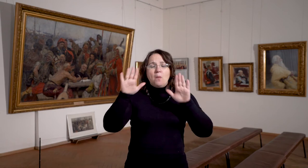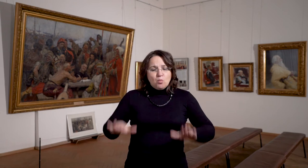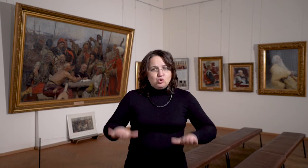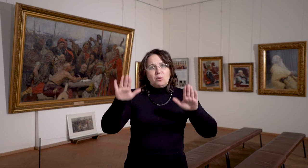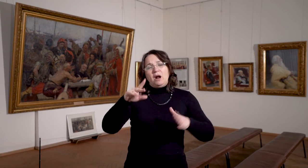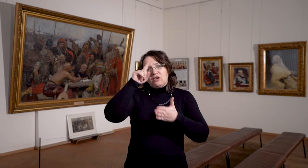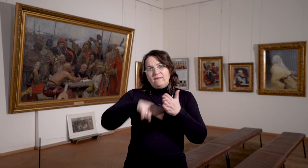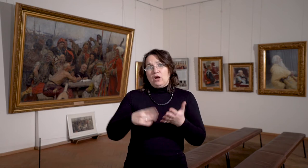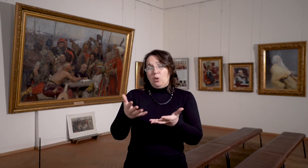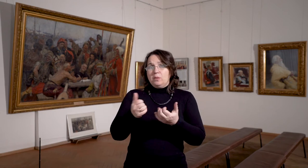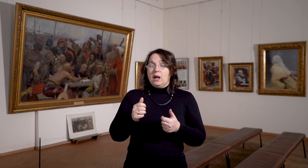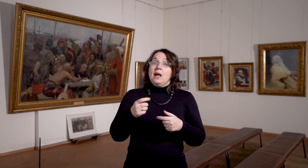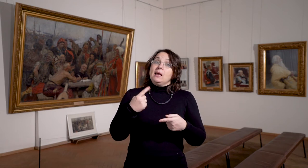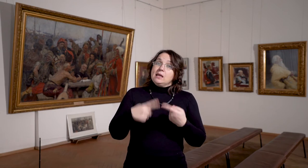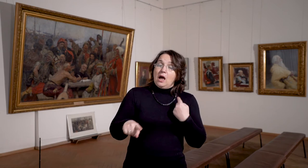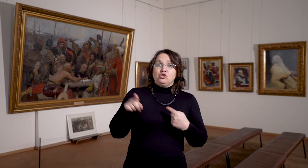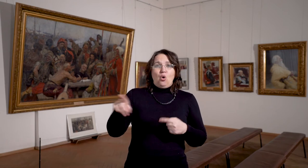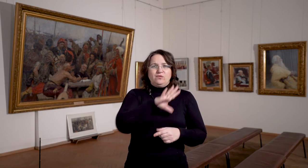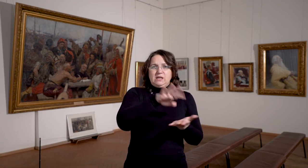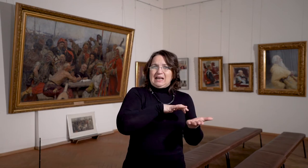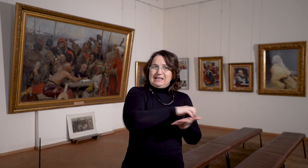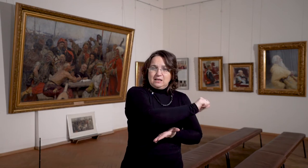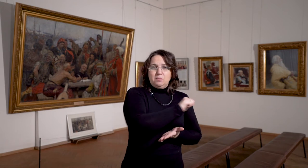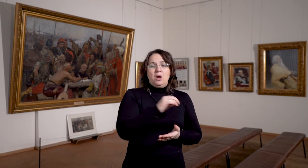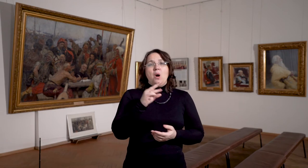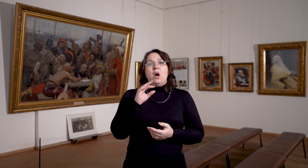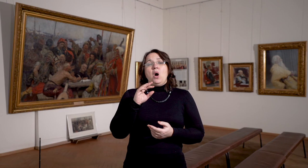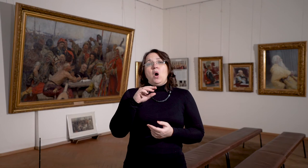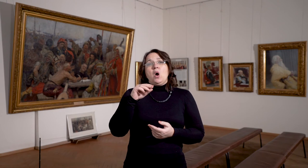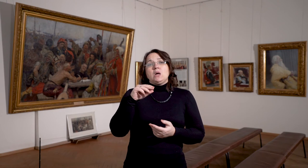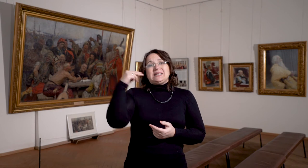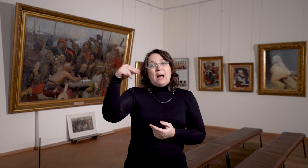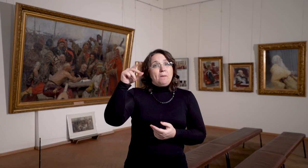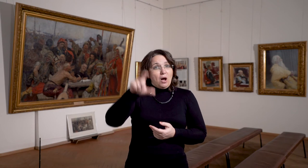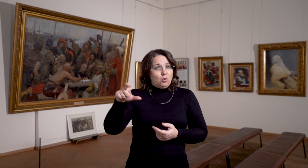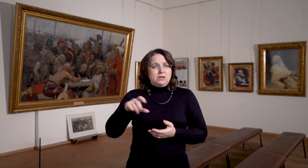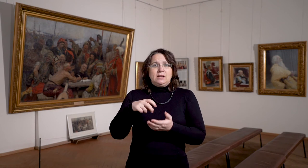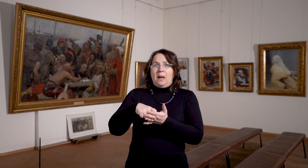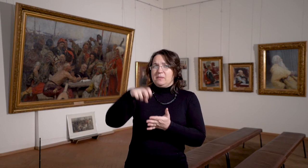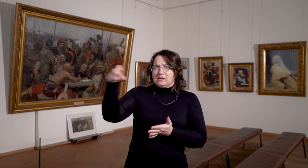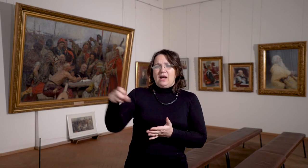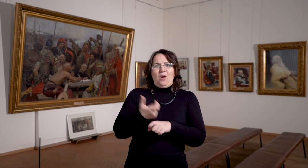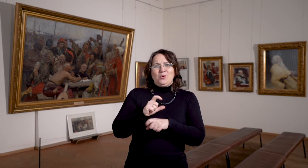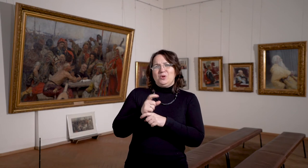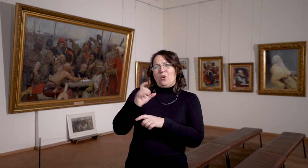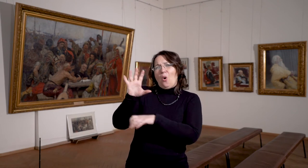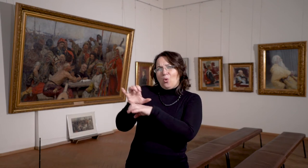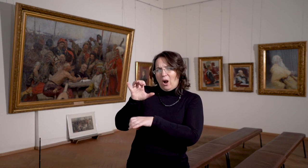всех истребит. По легенде, запорожцы написали ругательное, очень остроумное письмо-ответ, изобилующее разными